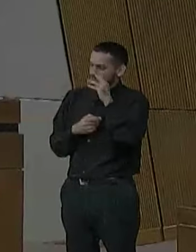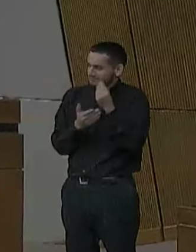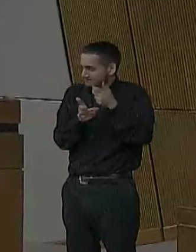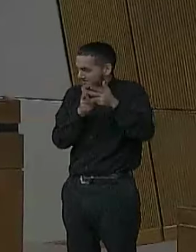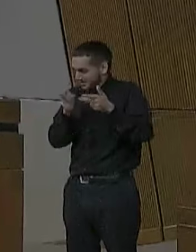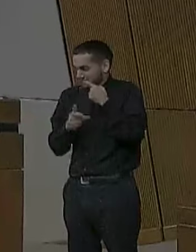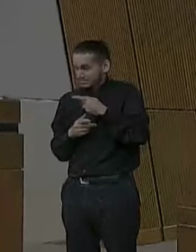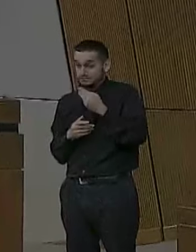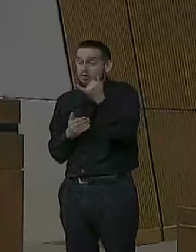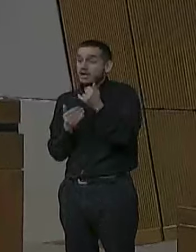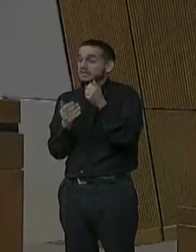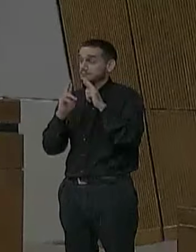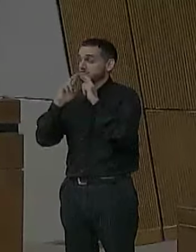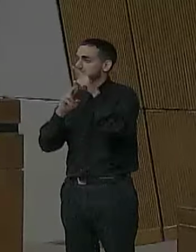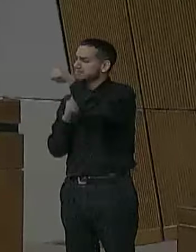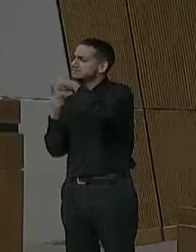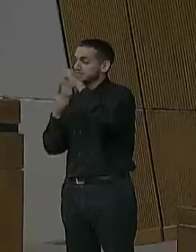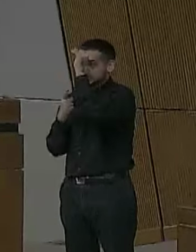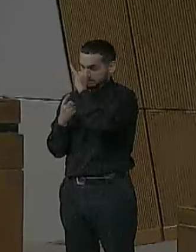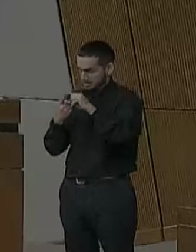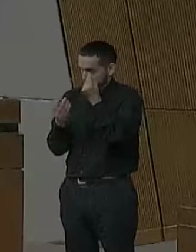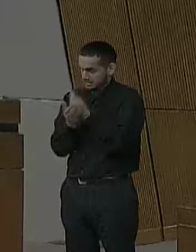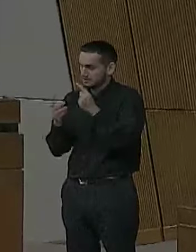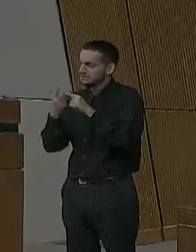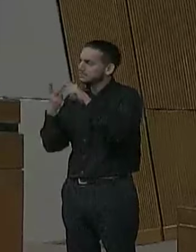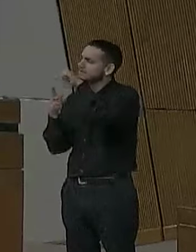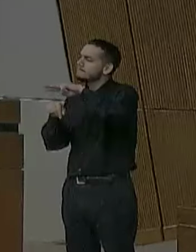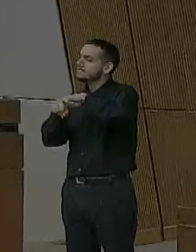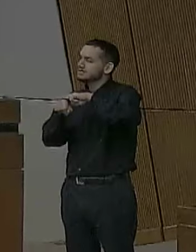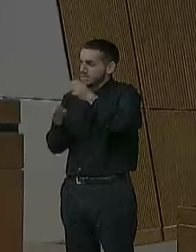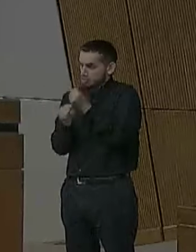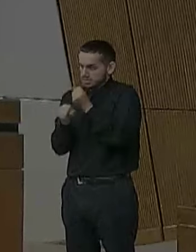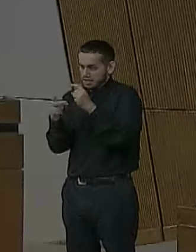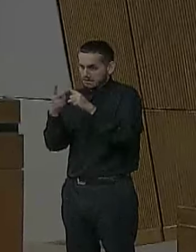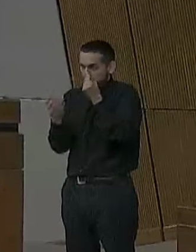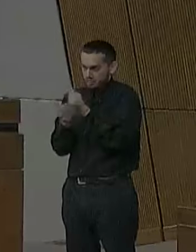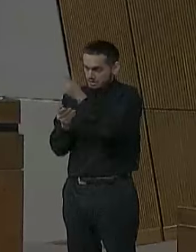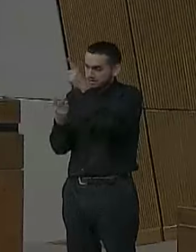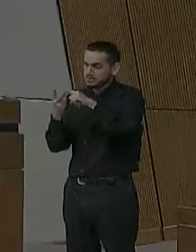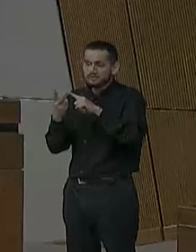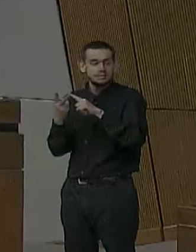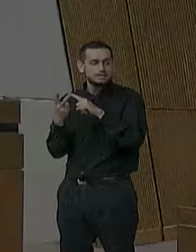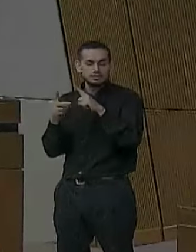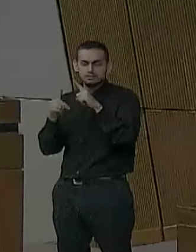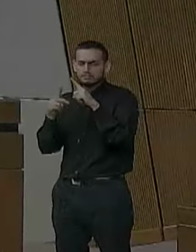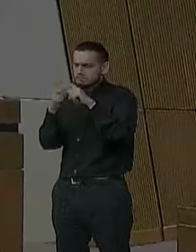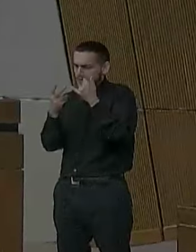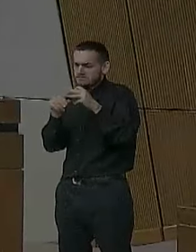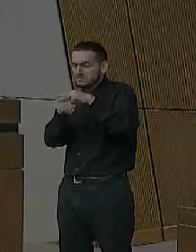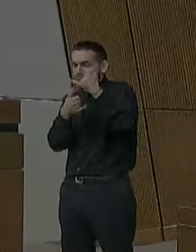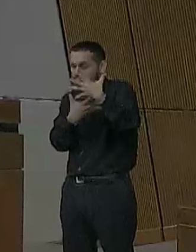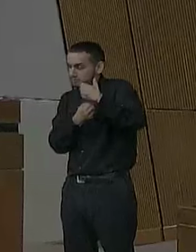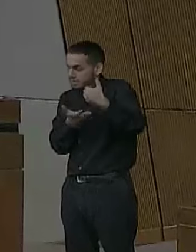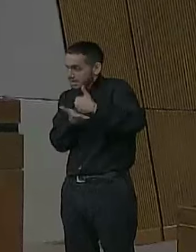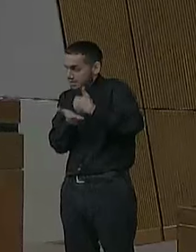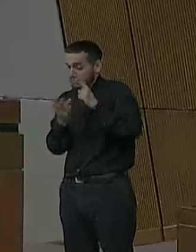públicas, pero están presentes, ¿verdad? La CENADIS, el Ministerio de Trabajo desde la Dirección de Empleos están constantemente apoyando este trabajo y de